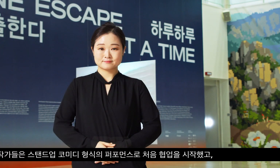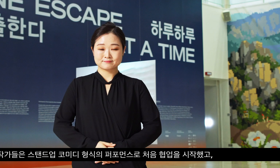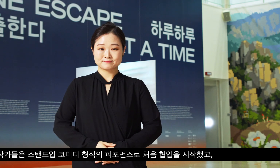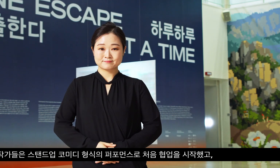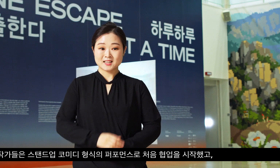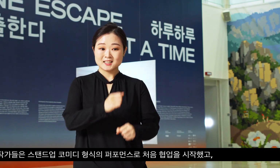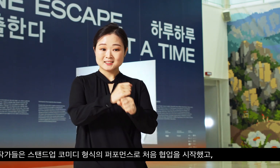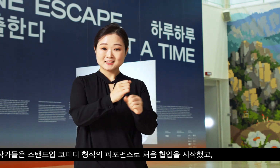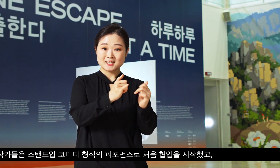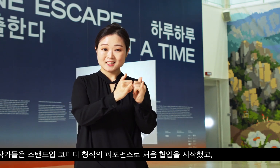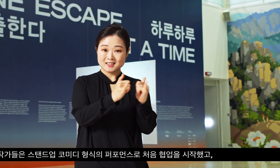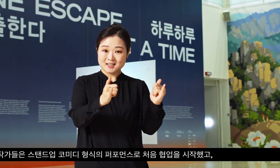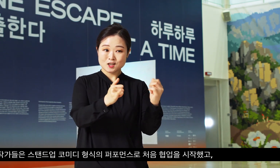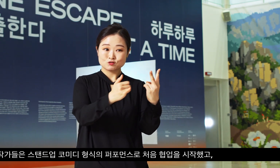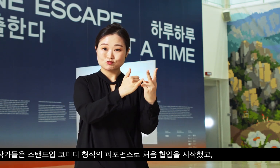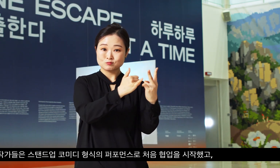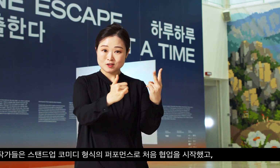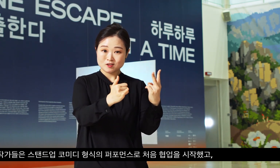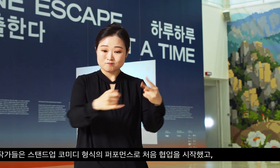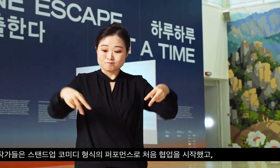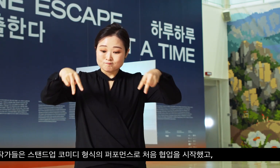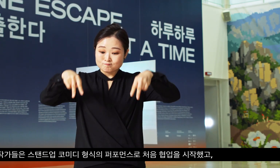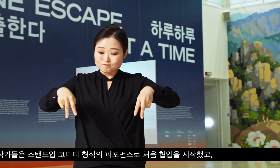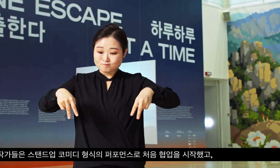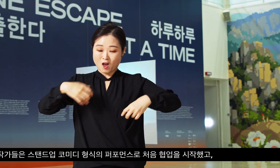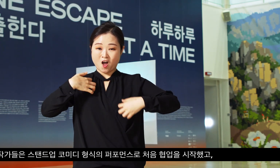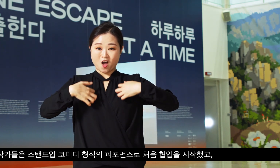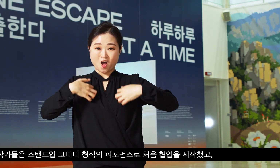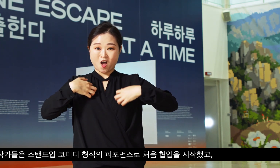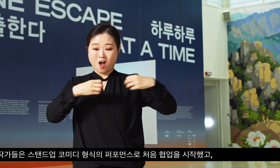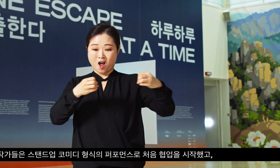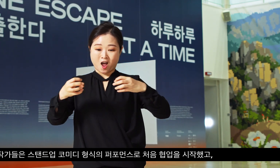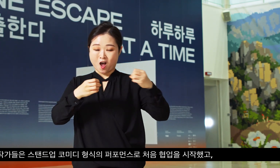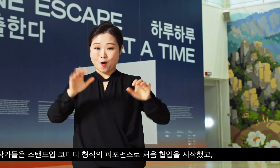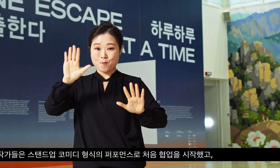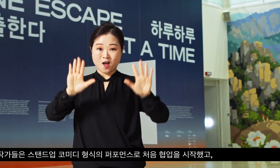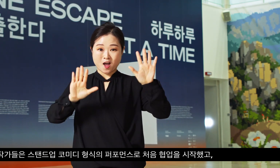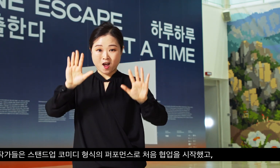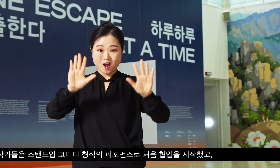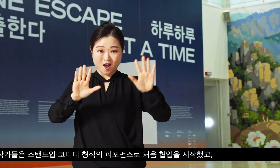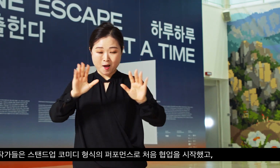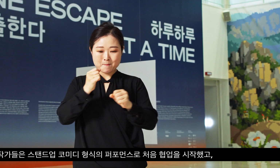작가들은 스탠드업 코미디 형식의 퍼포먼스로 처음 협업을 시작했고